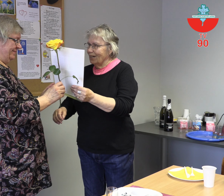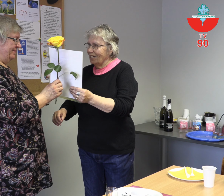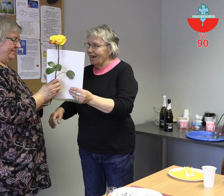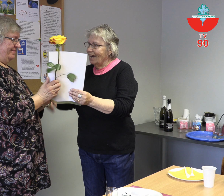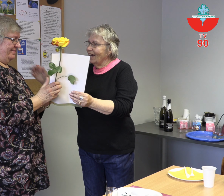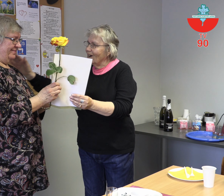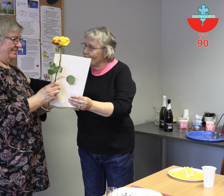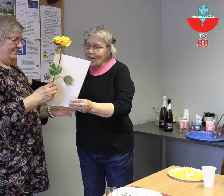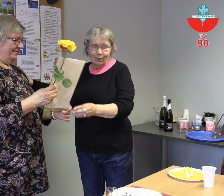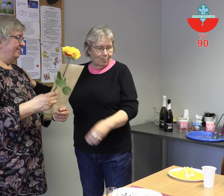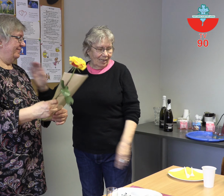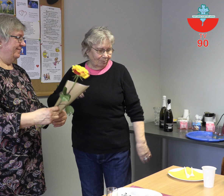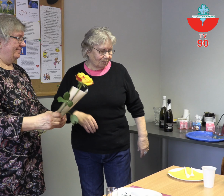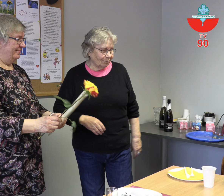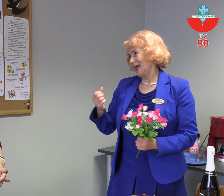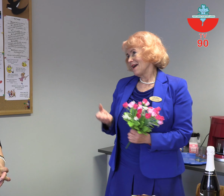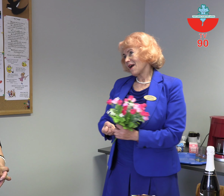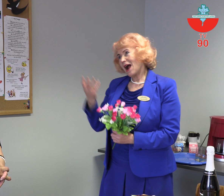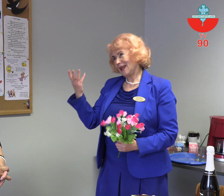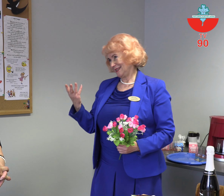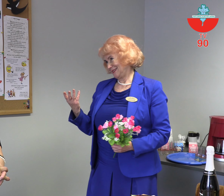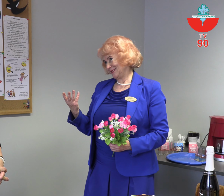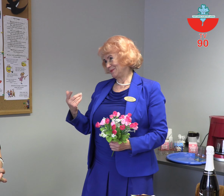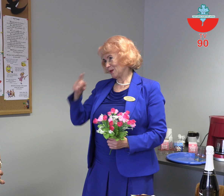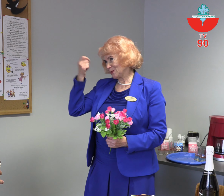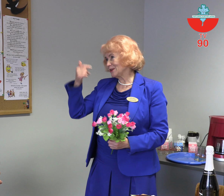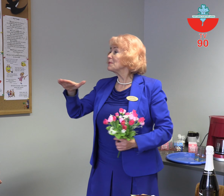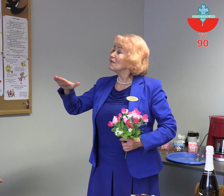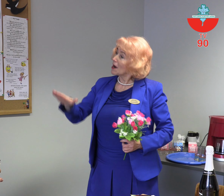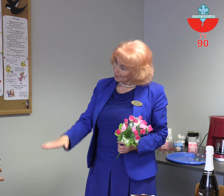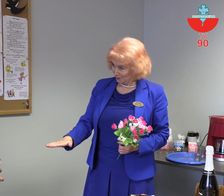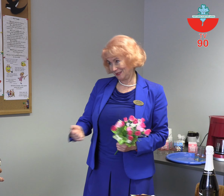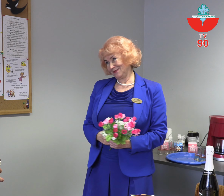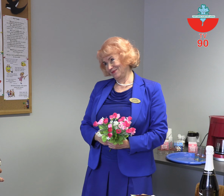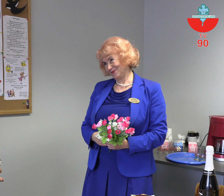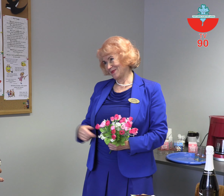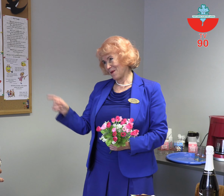Paljonna. Ole tubli. Kallis, kus laps.